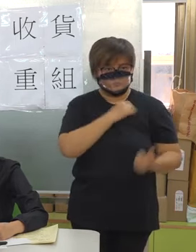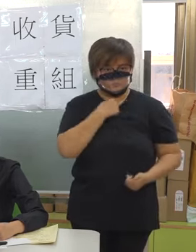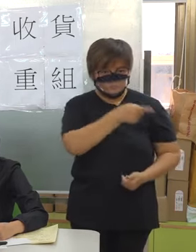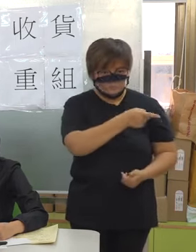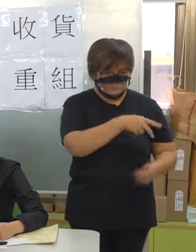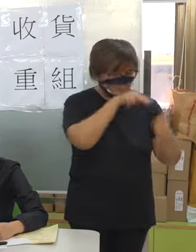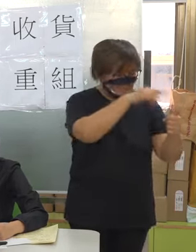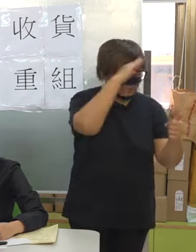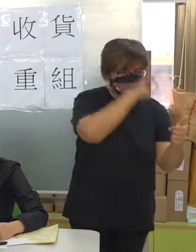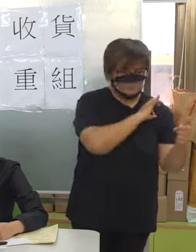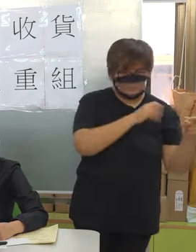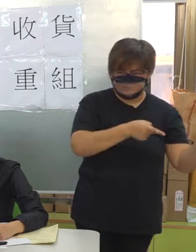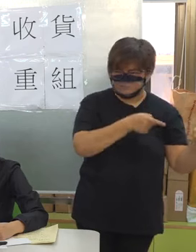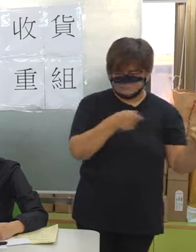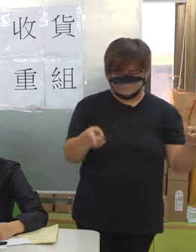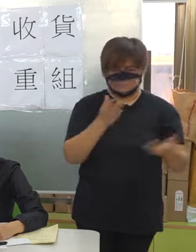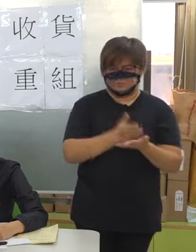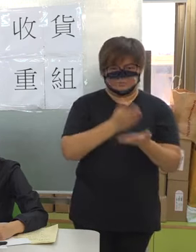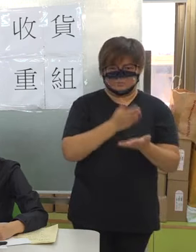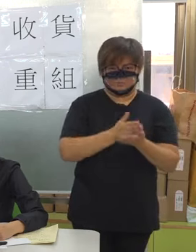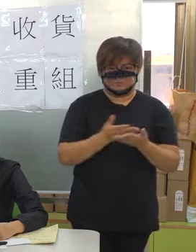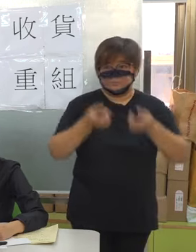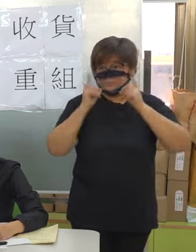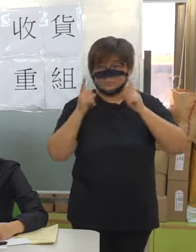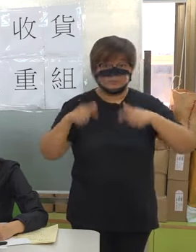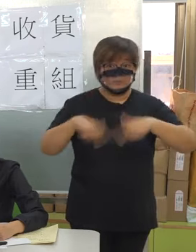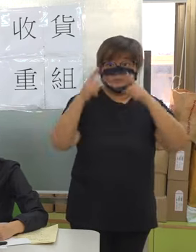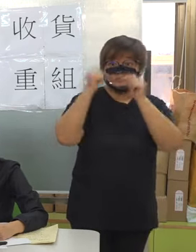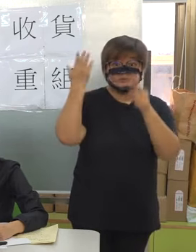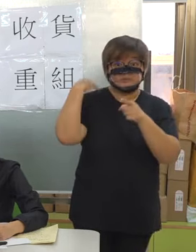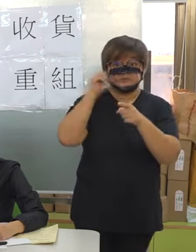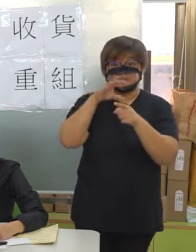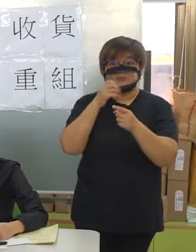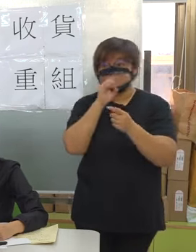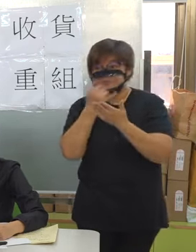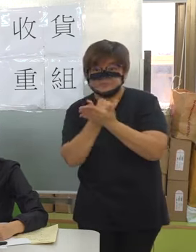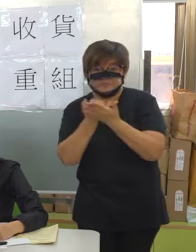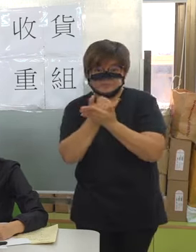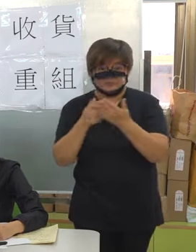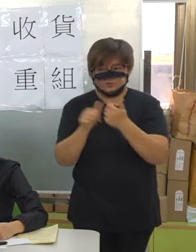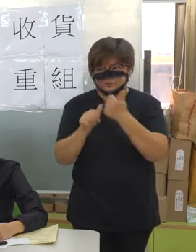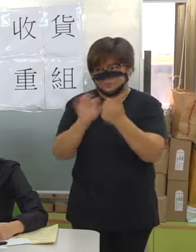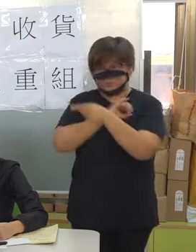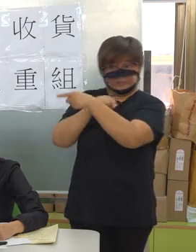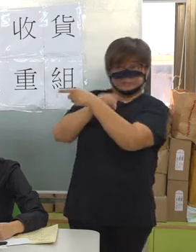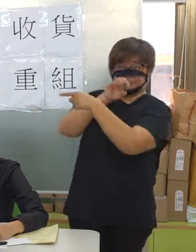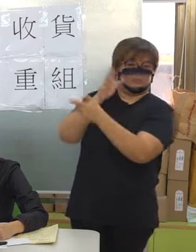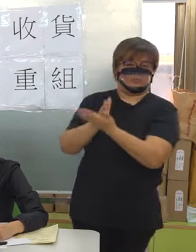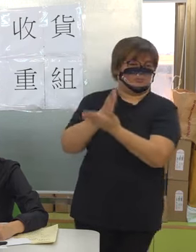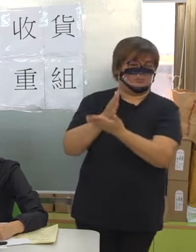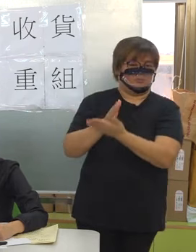擬。關於獨立調查委員會的調查範圍，民間記者會在此建議針對三大問